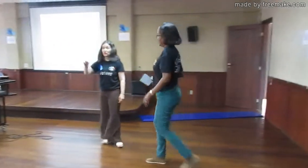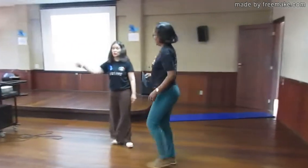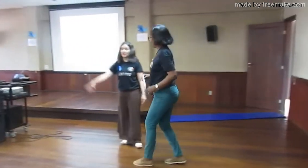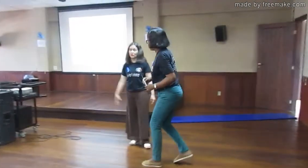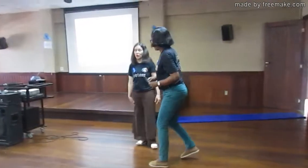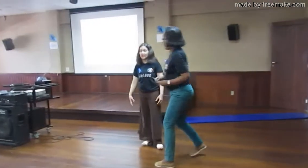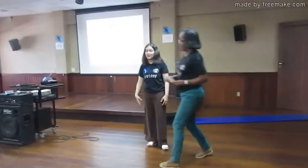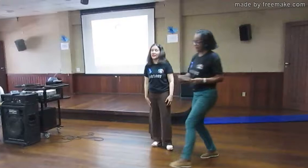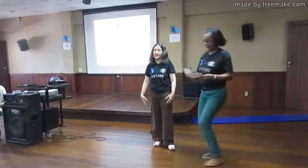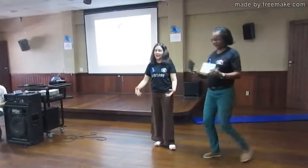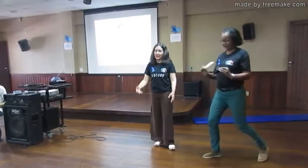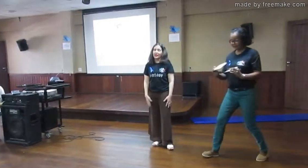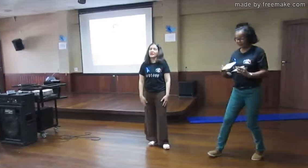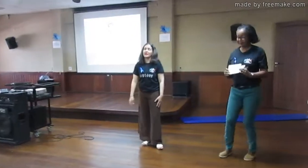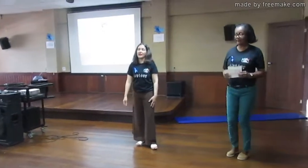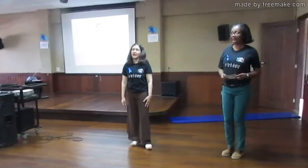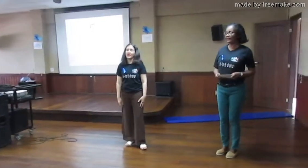Isso que a gente apresentou aqui, que é